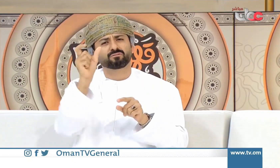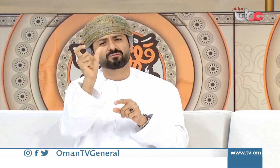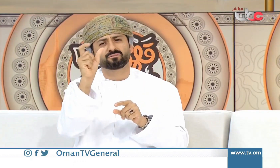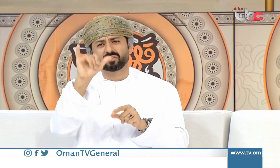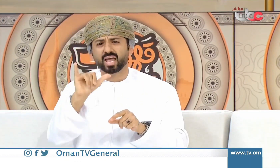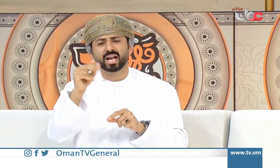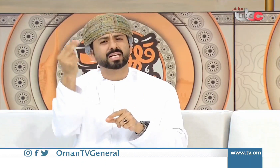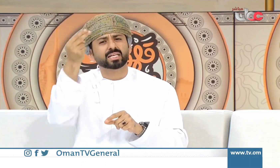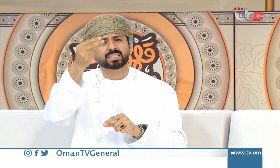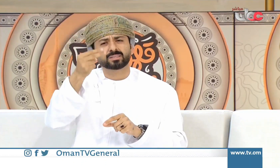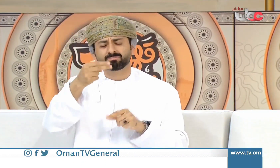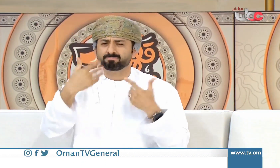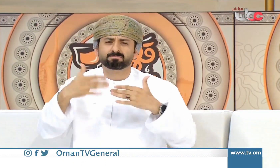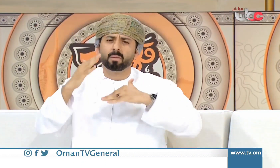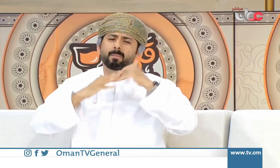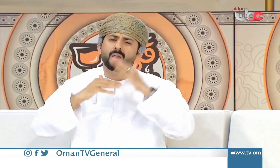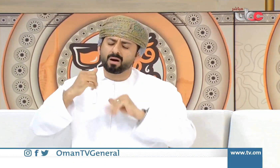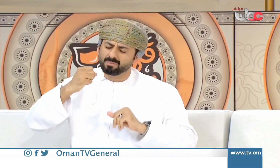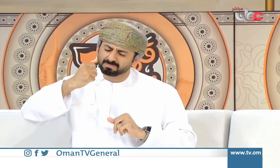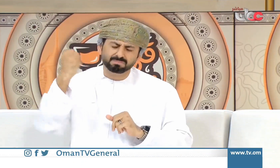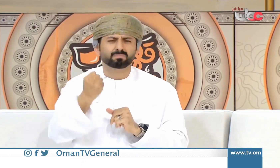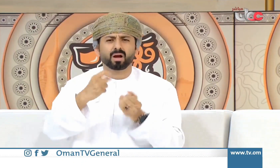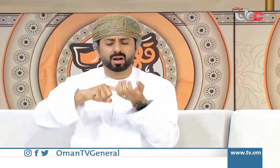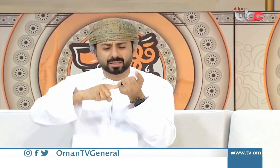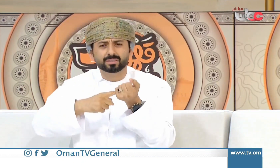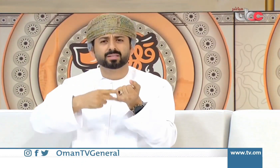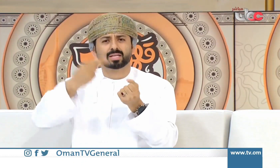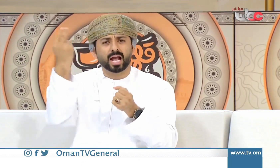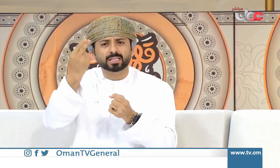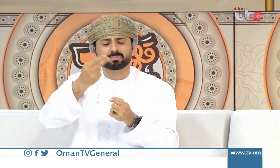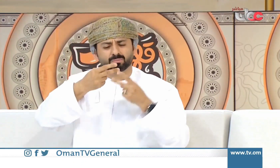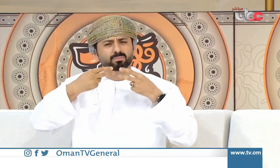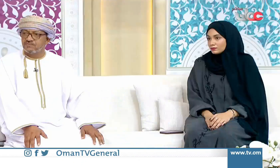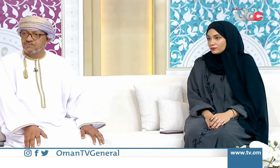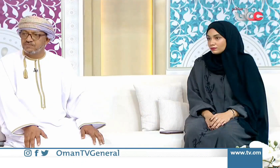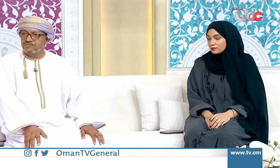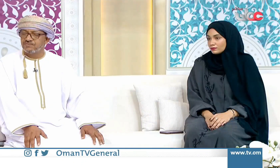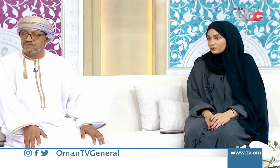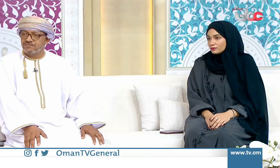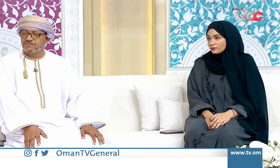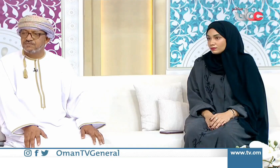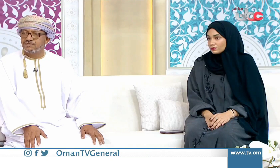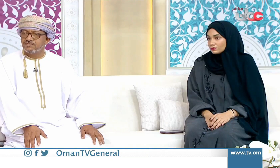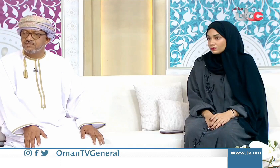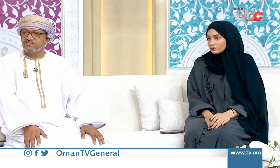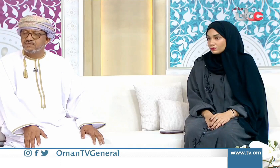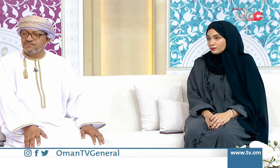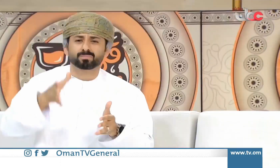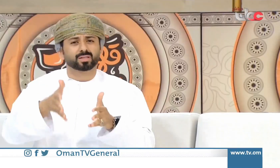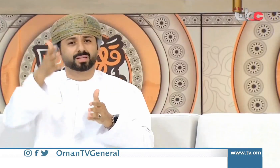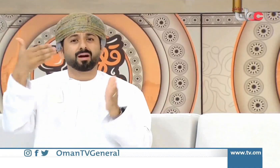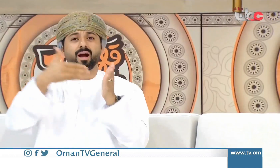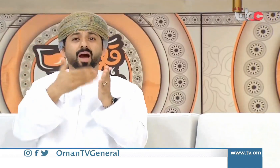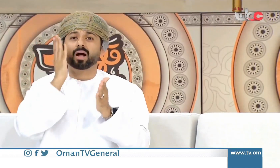سالم المحروقي فنان تشكيلي رائع جدا، ولديه مهارات رائعة جدا في الفن التشكيلي